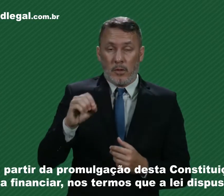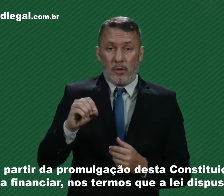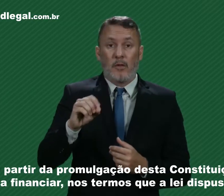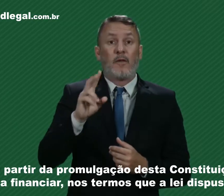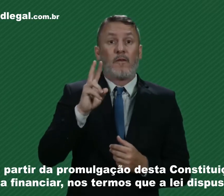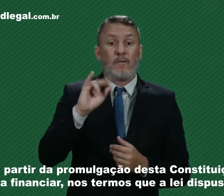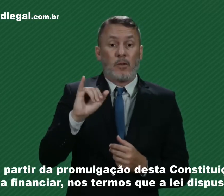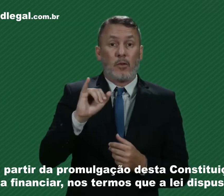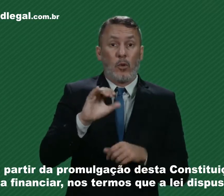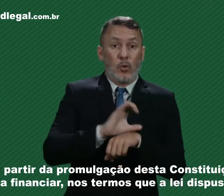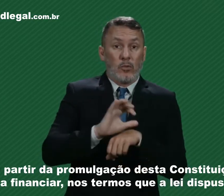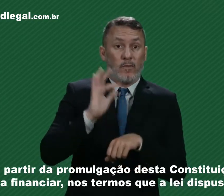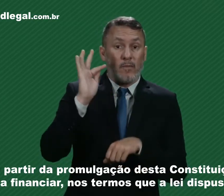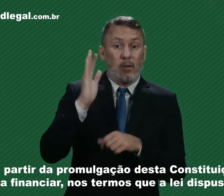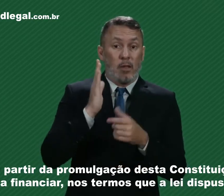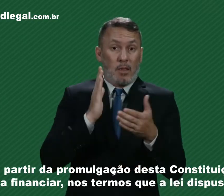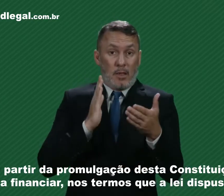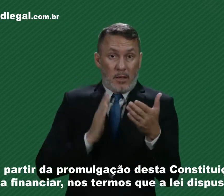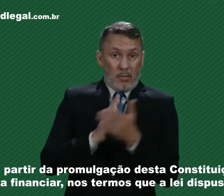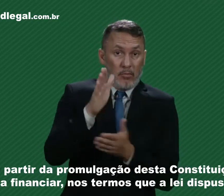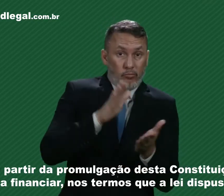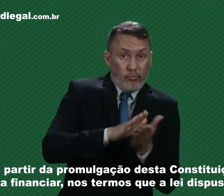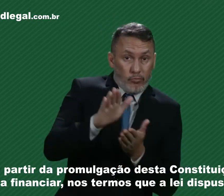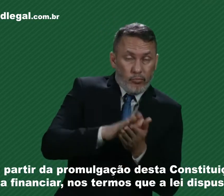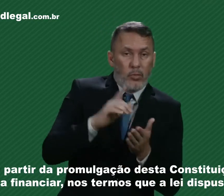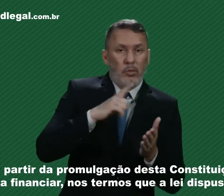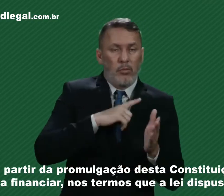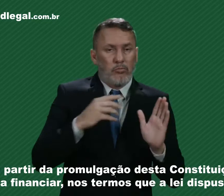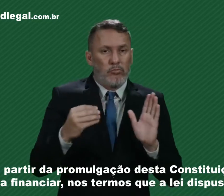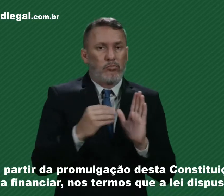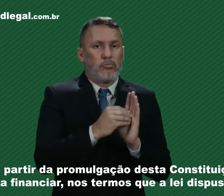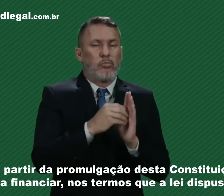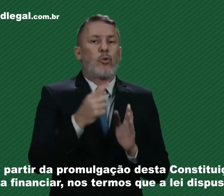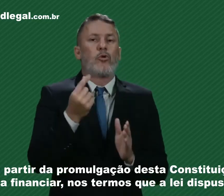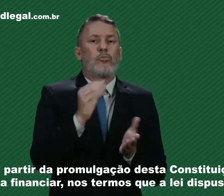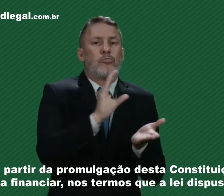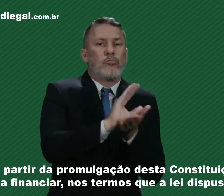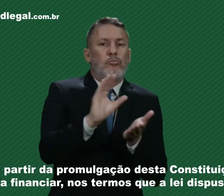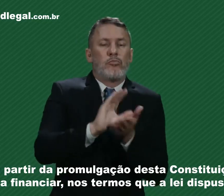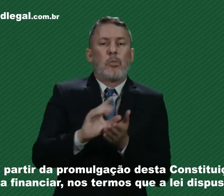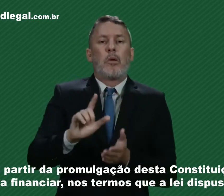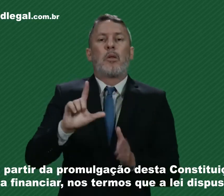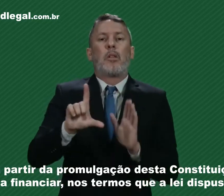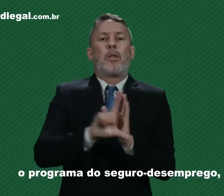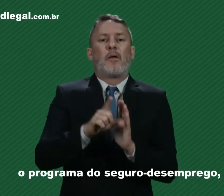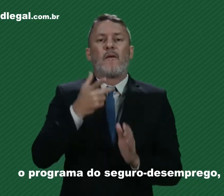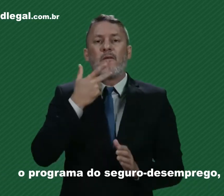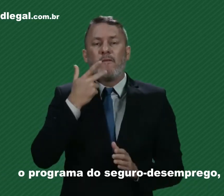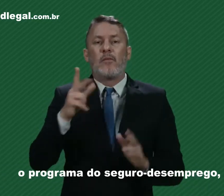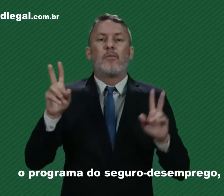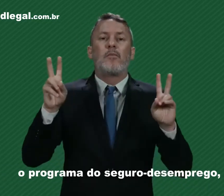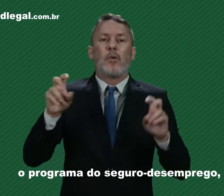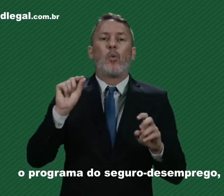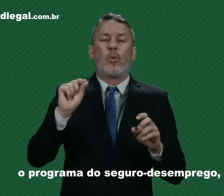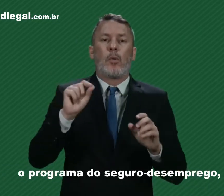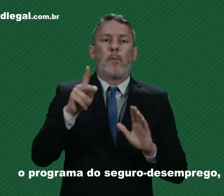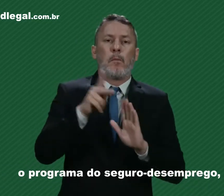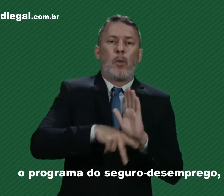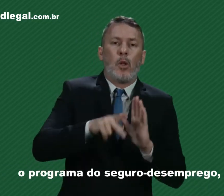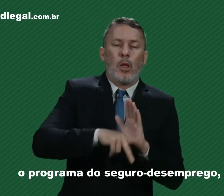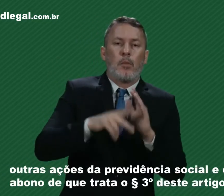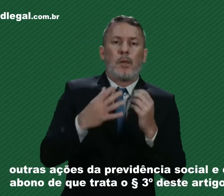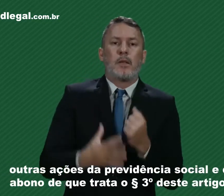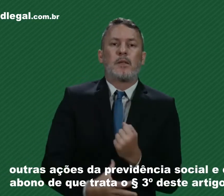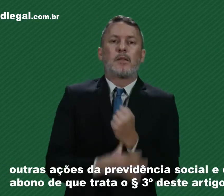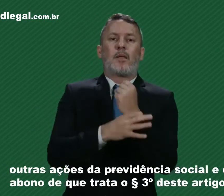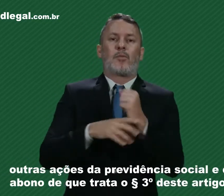passa, a partir da promulgação desta Constituição, a financiar nos termos que a lei dispuser o Programa do